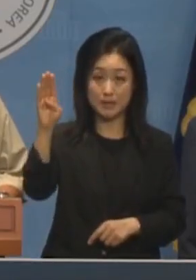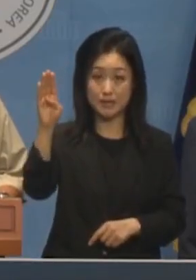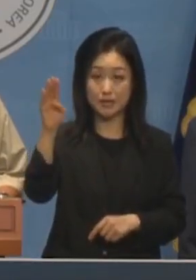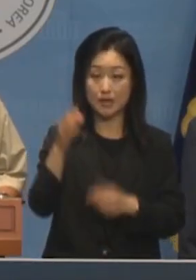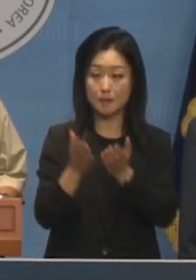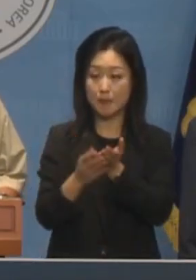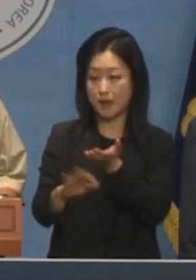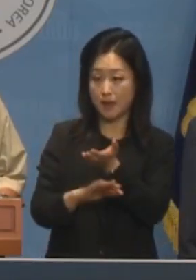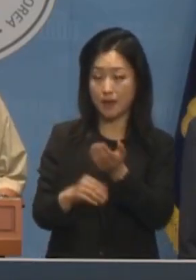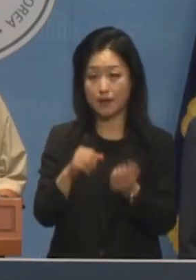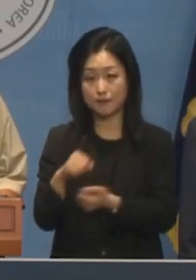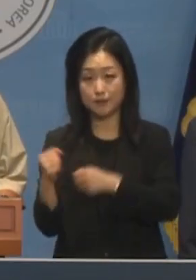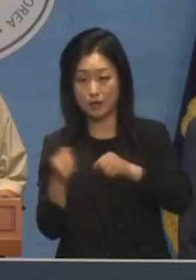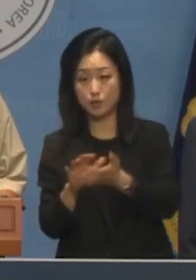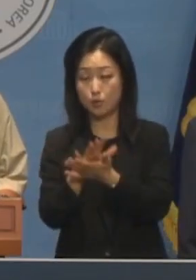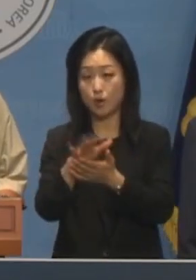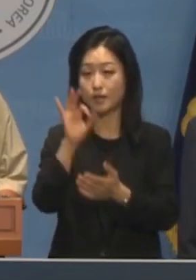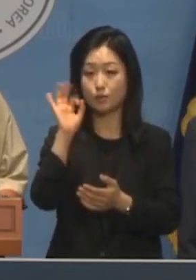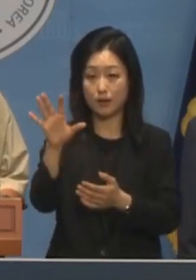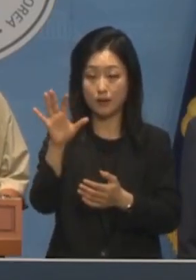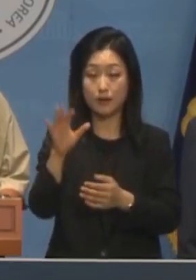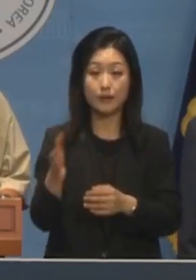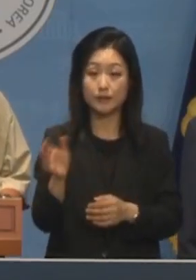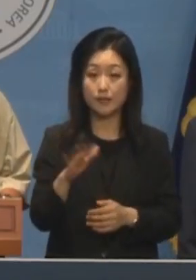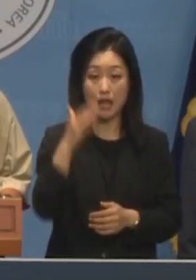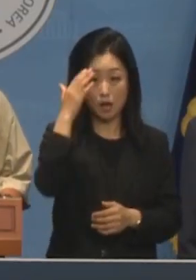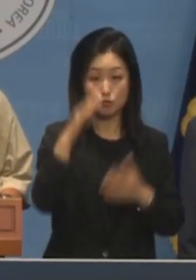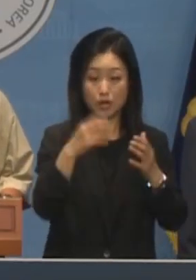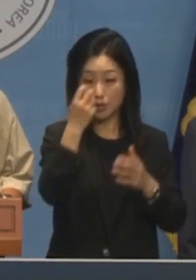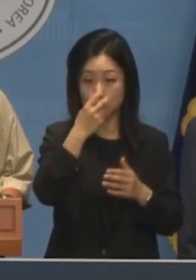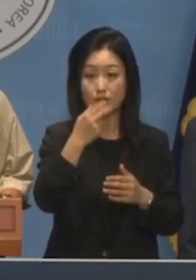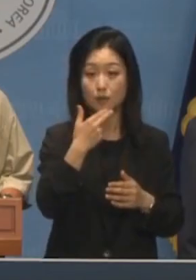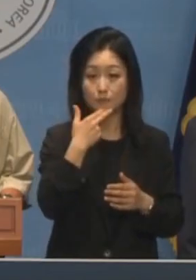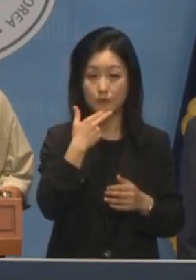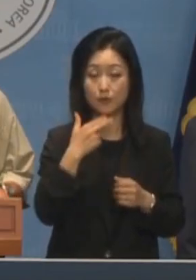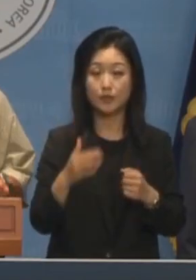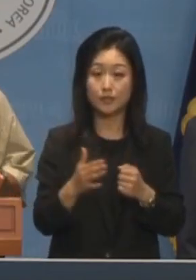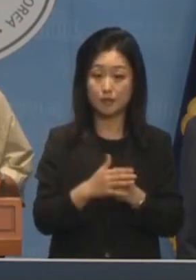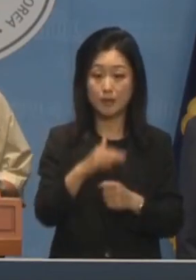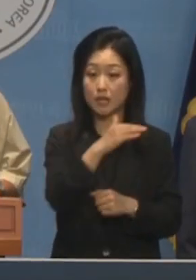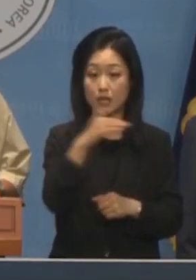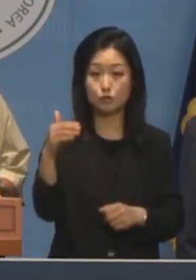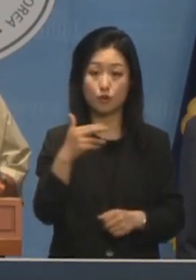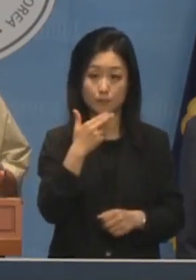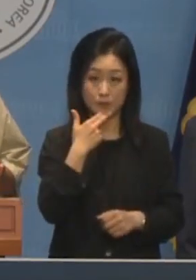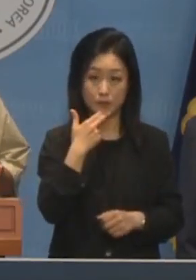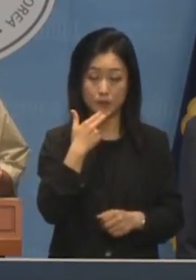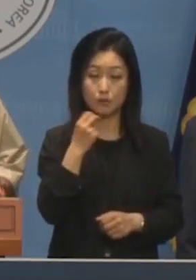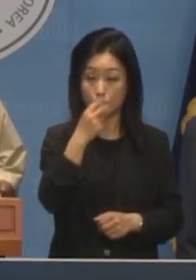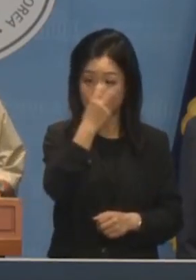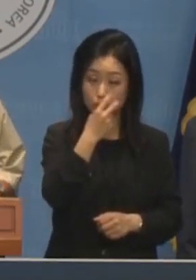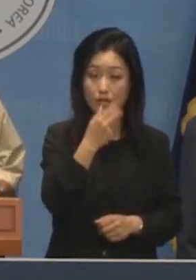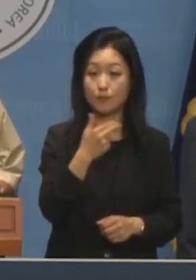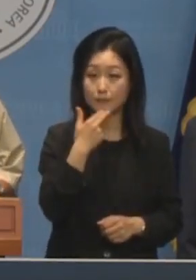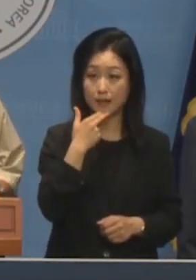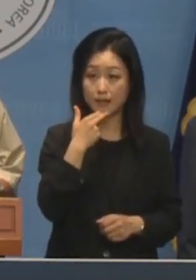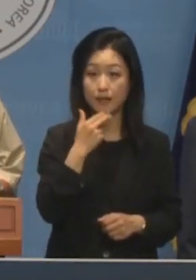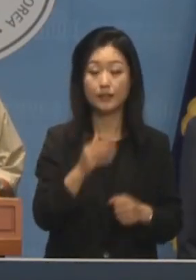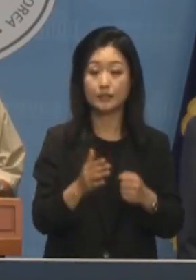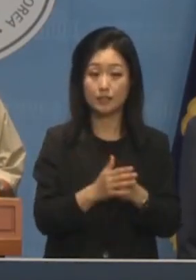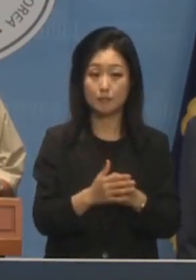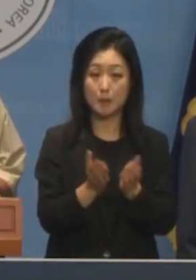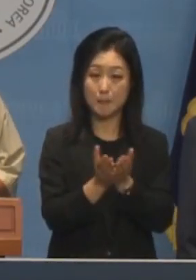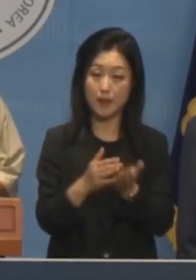활동을 금지하고 있습니다. 그런데 우리나라 같은 경우에는 조사도 되고 있지 않기 때문에 그런 기준치도 없고 조사도 하고 있지 않다. 그렇기 때문에